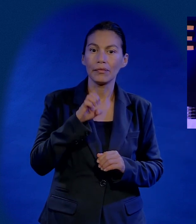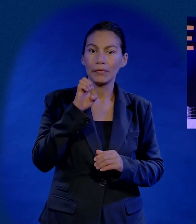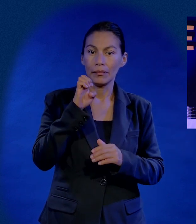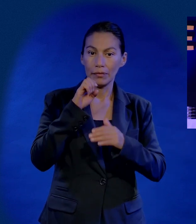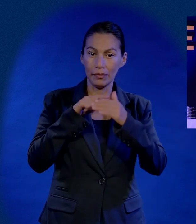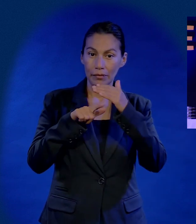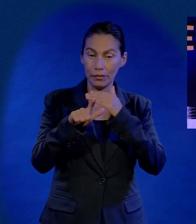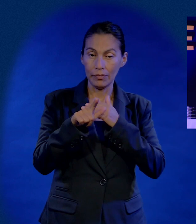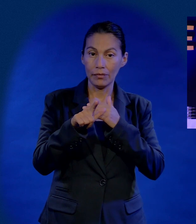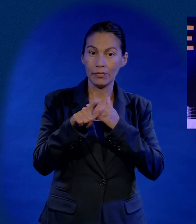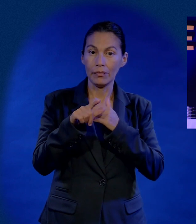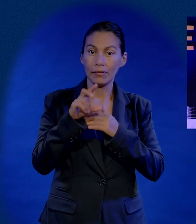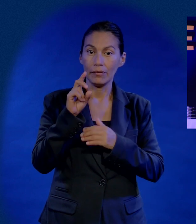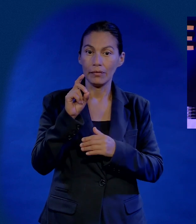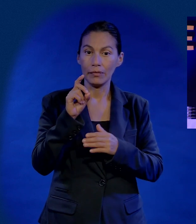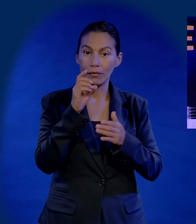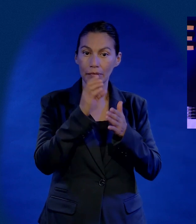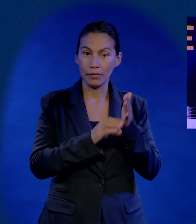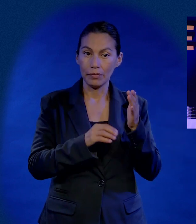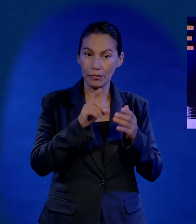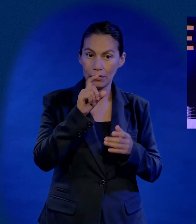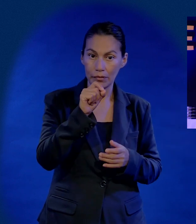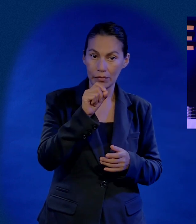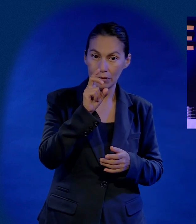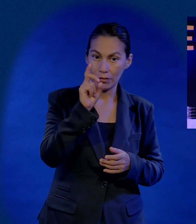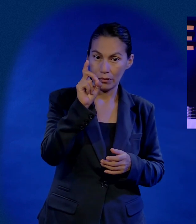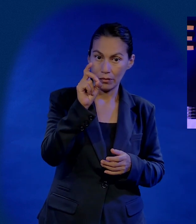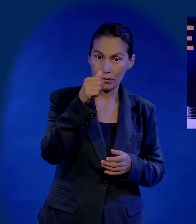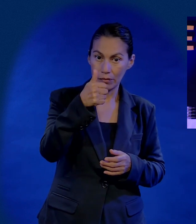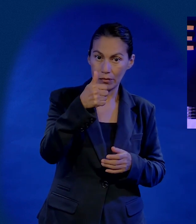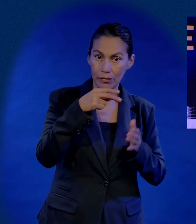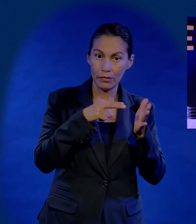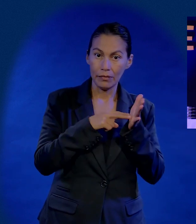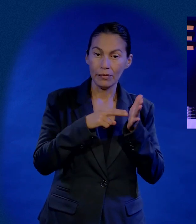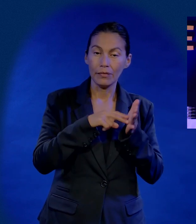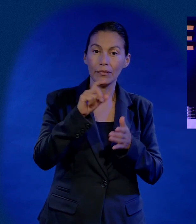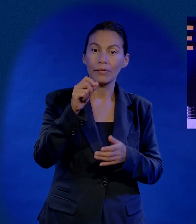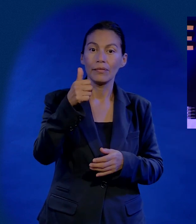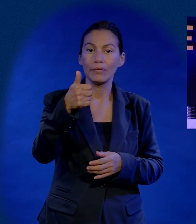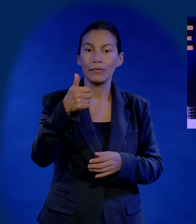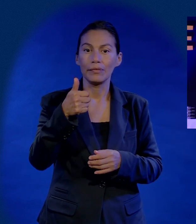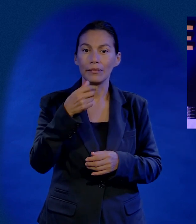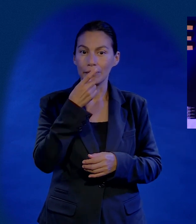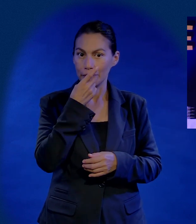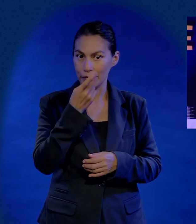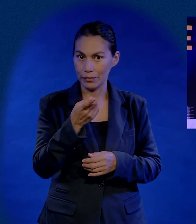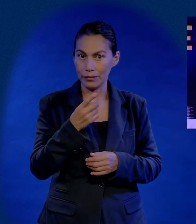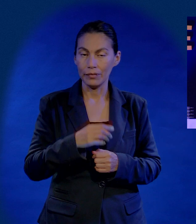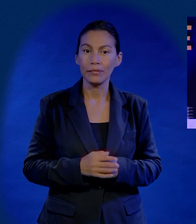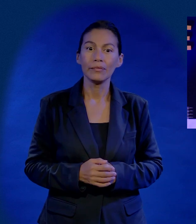Ezequiel 36, 26. ¿Lo tiene? Bien. Dice así.